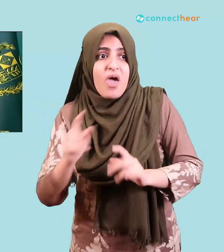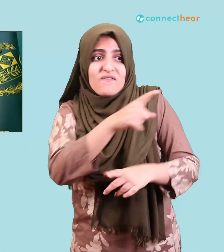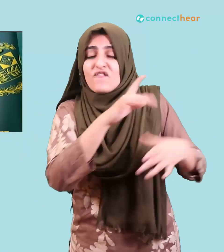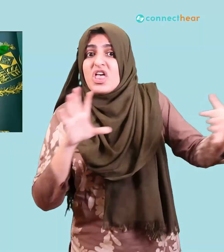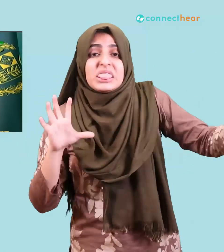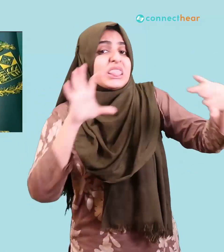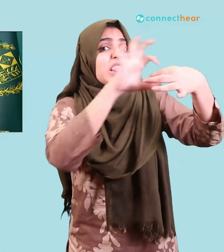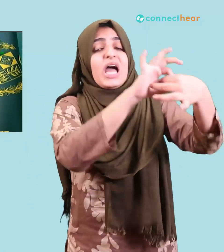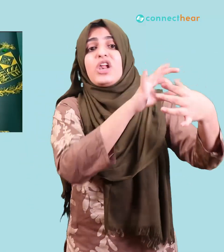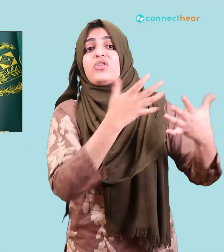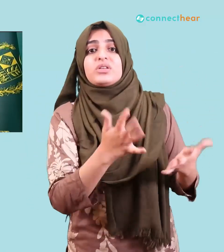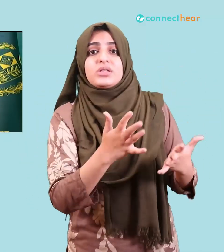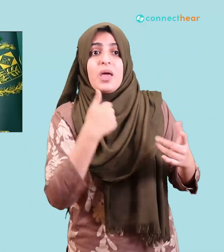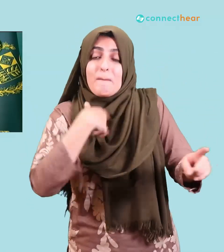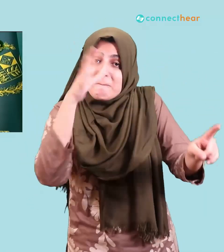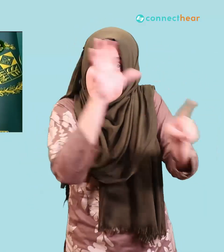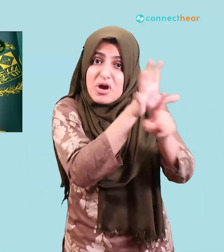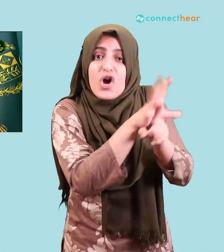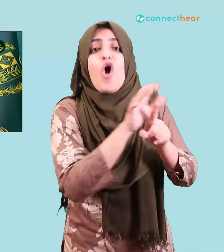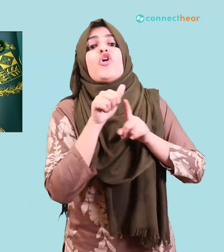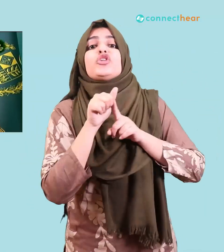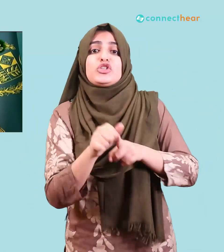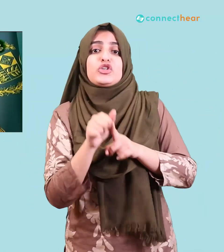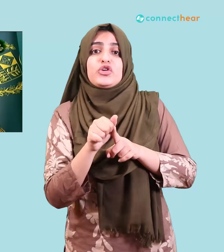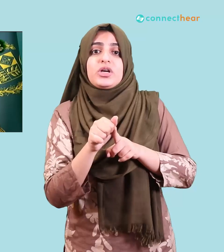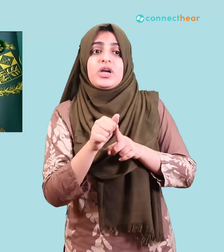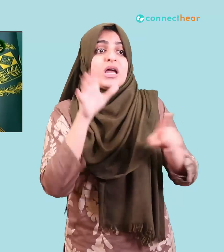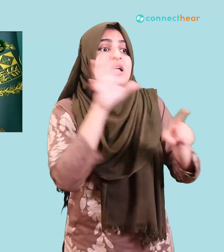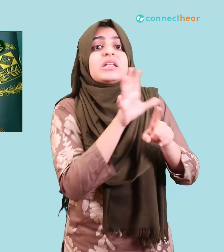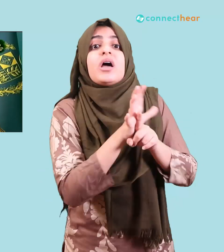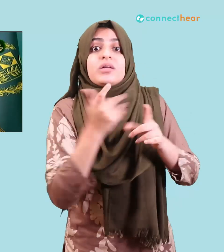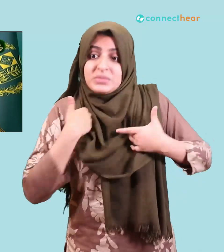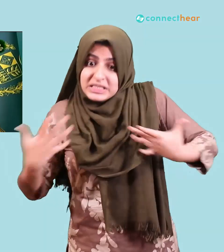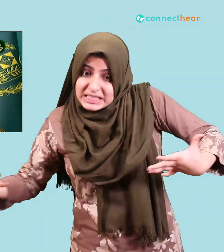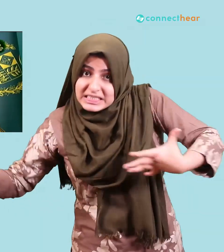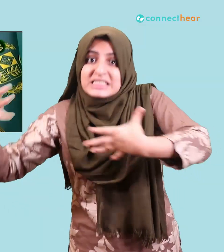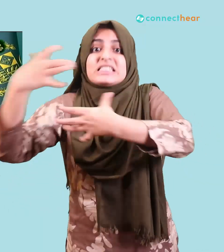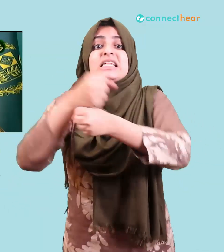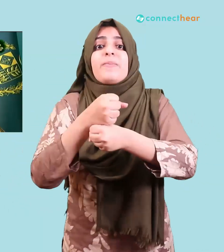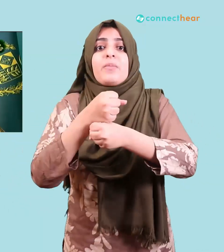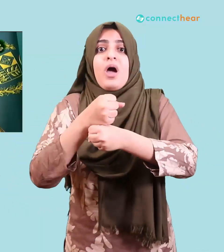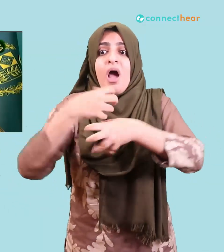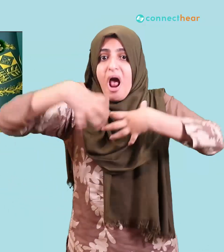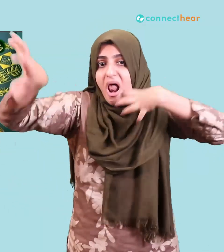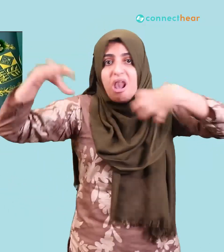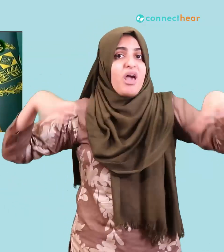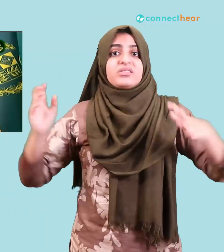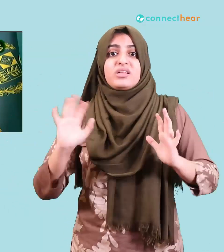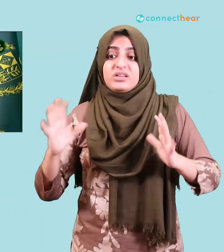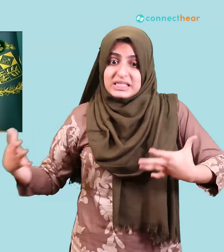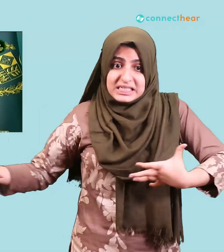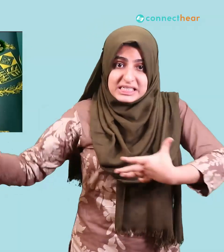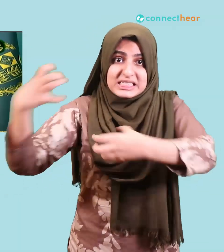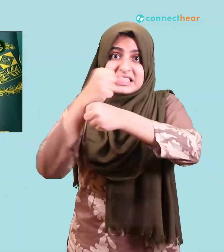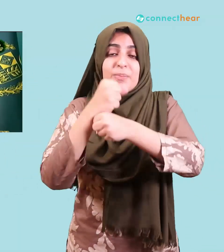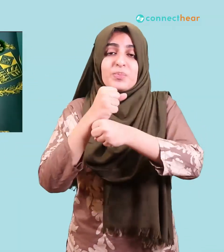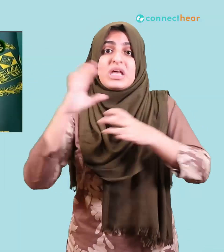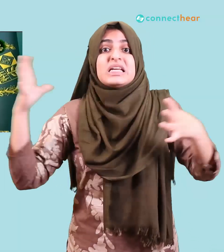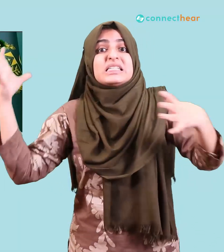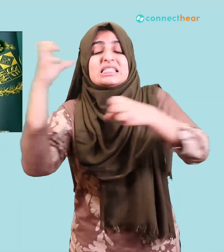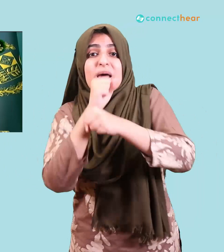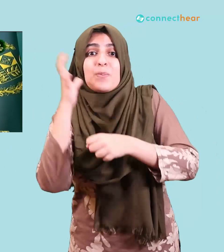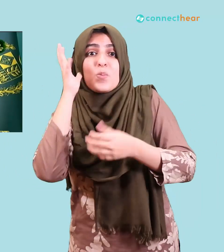اس لیے ہمیں ان کو سمجھانا پڑے گا، اور سمجھائیں گے جب ہم مل کے اکٹھے کلیکٹیولی مسلمان دنیا کے ہیڈز آف